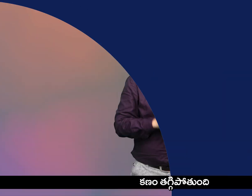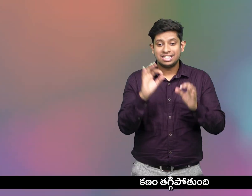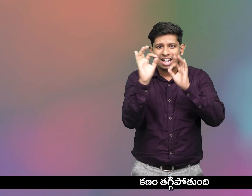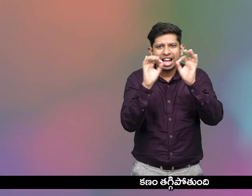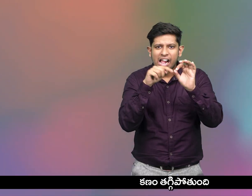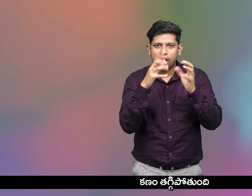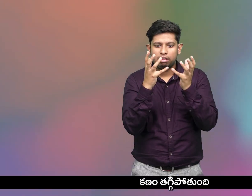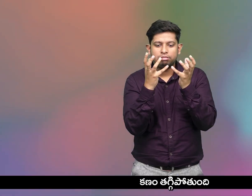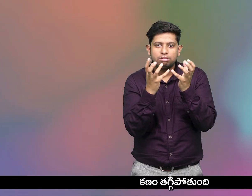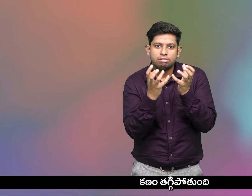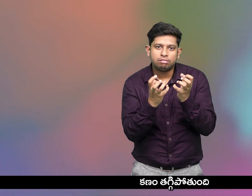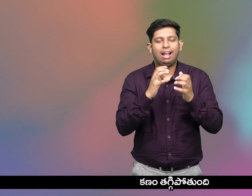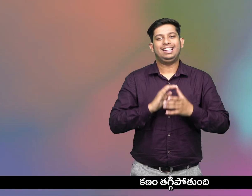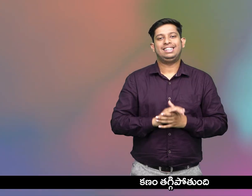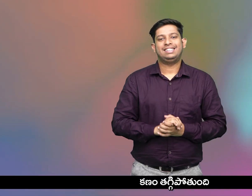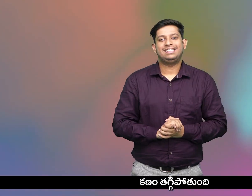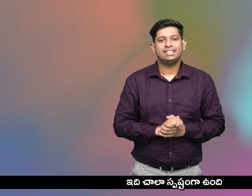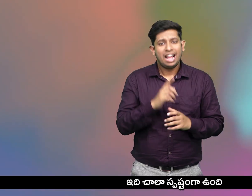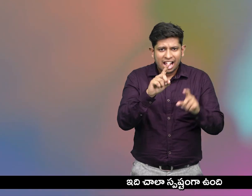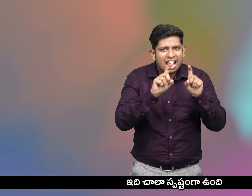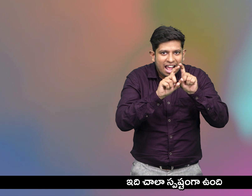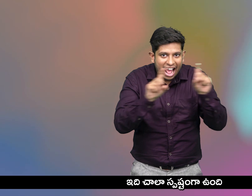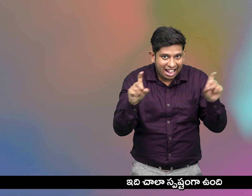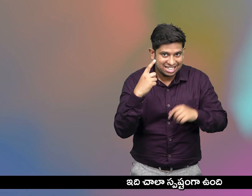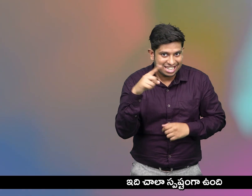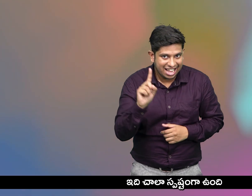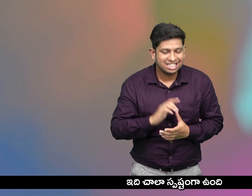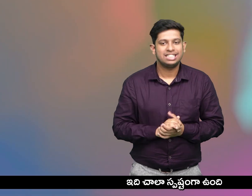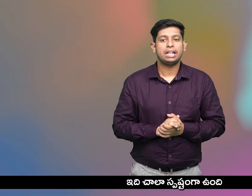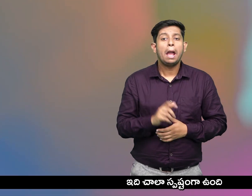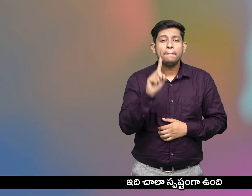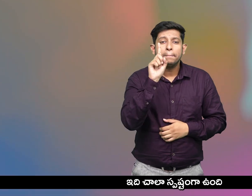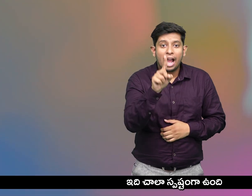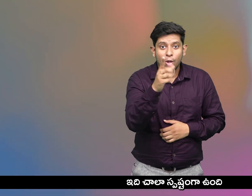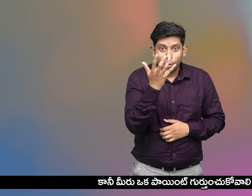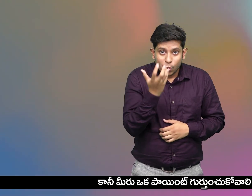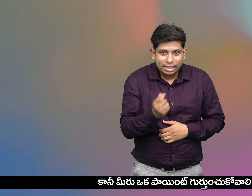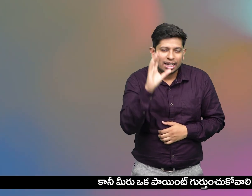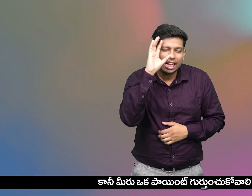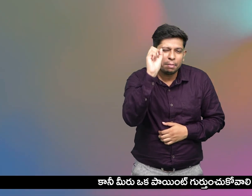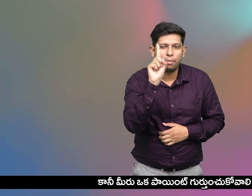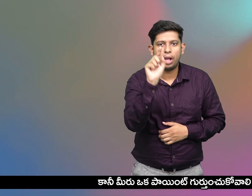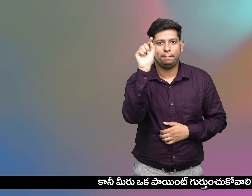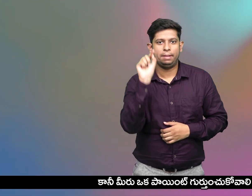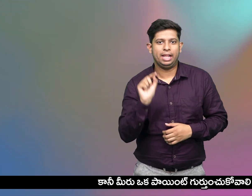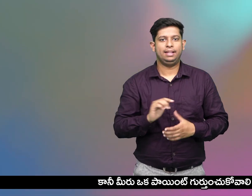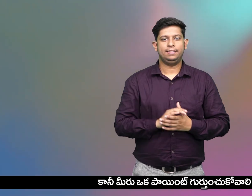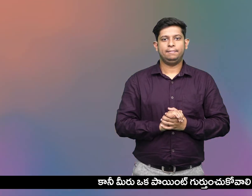కణం తగ్గిపోతుంది. ఇది చాలా స్పష్టంగా ఉంది. కానీ మీరు ఒక పాయింట్